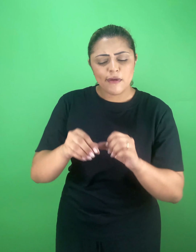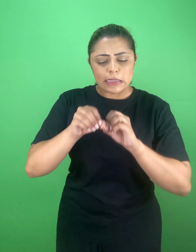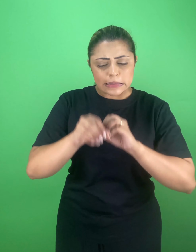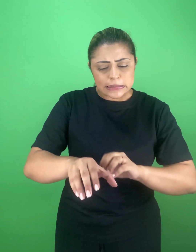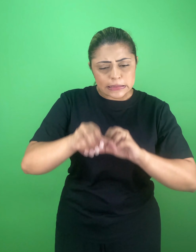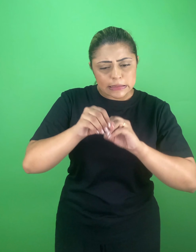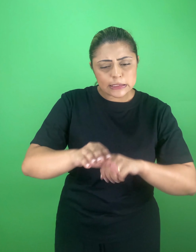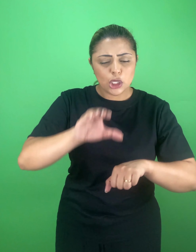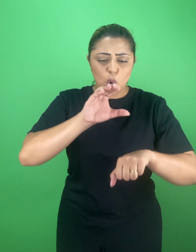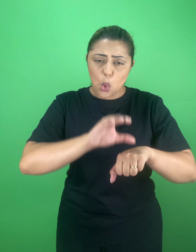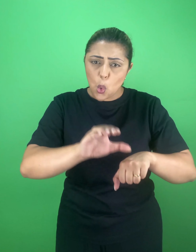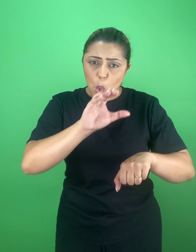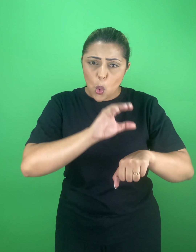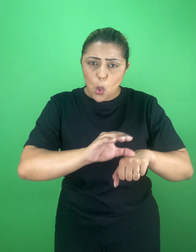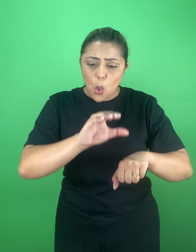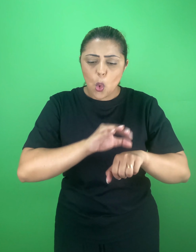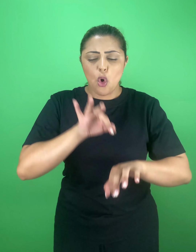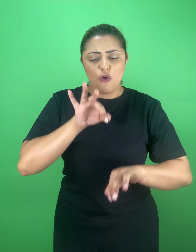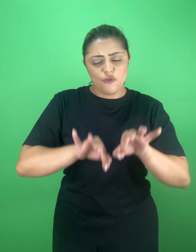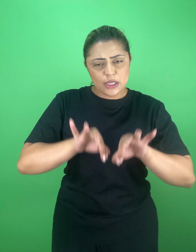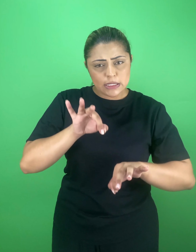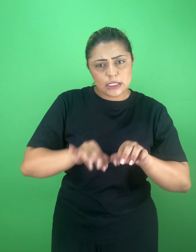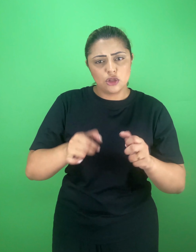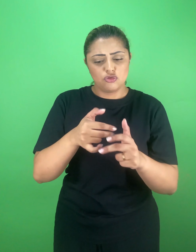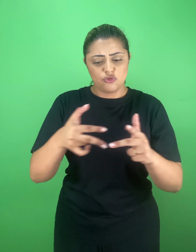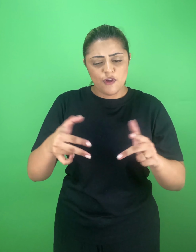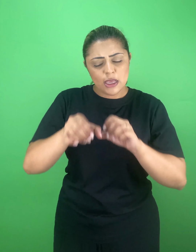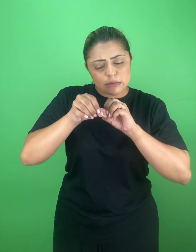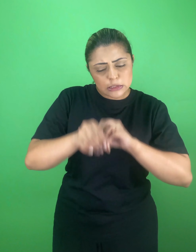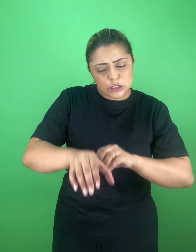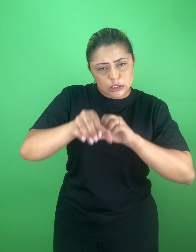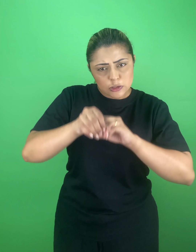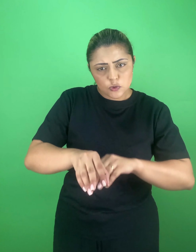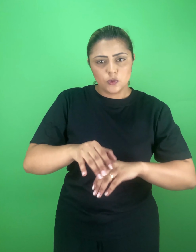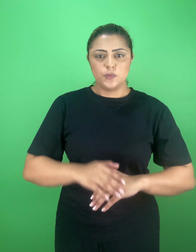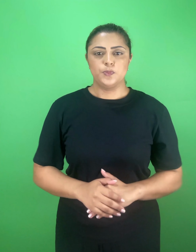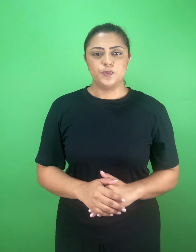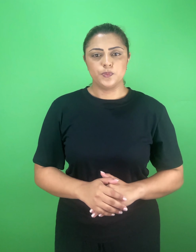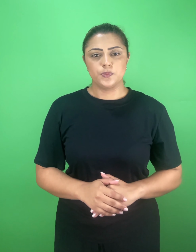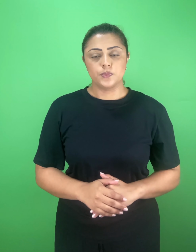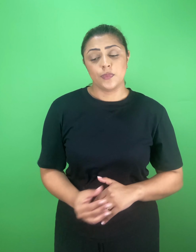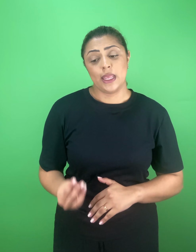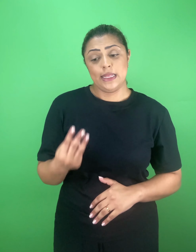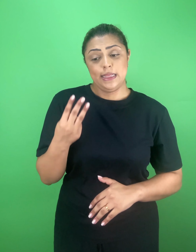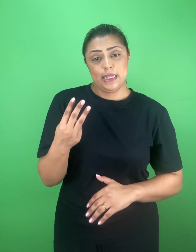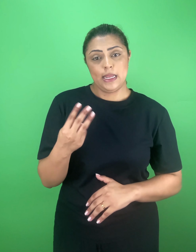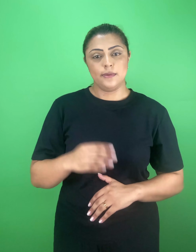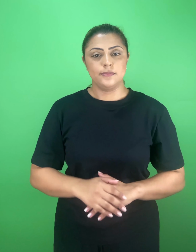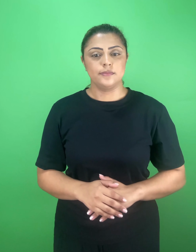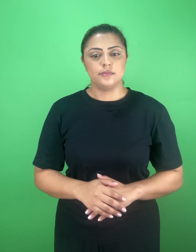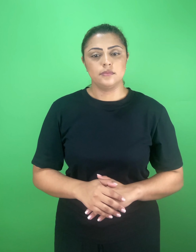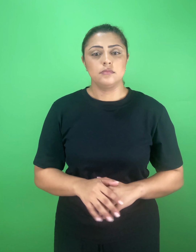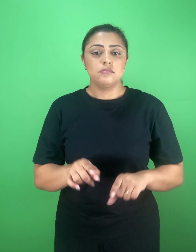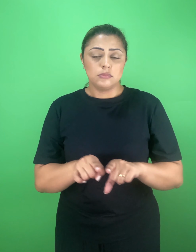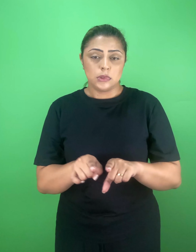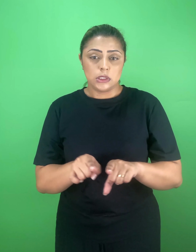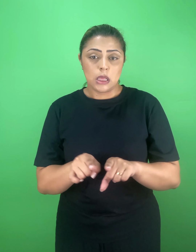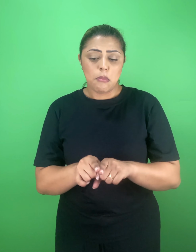tais como realizações de oficinas, cursos e ações educativas 3. Gravações de álbuns musicais